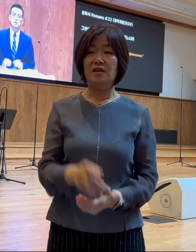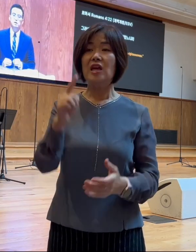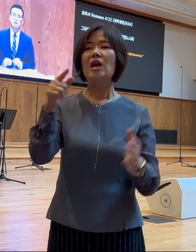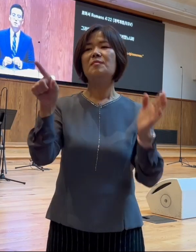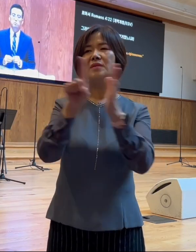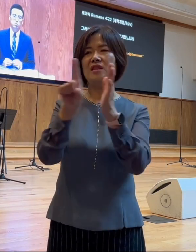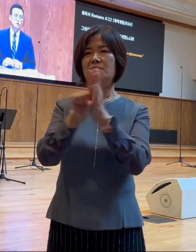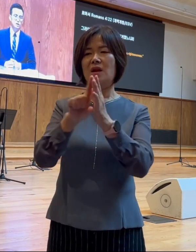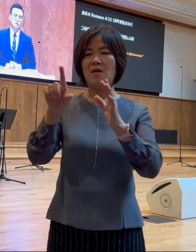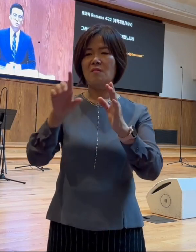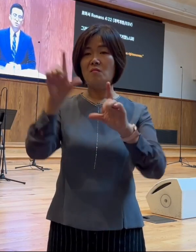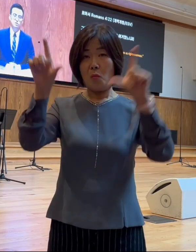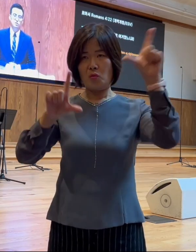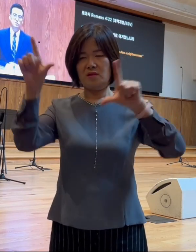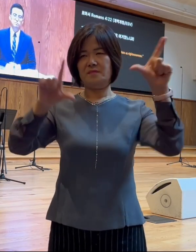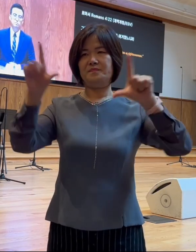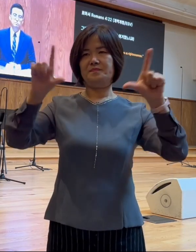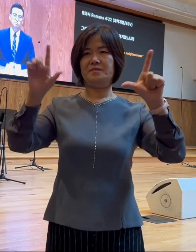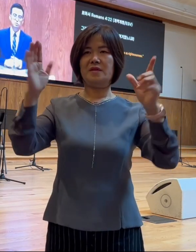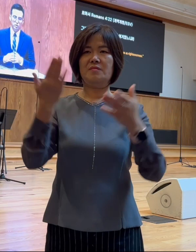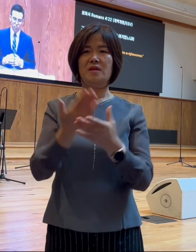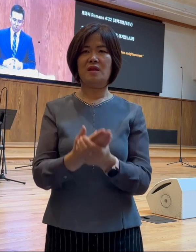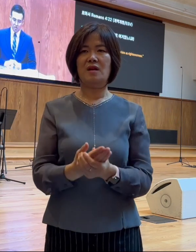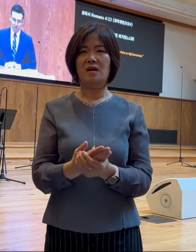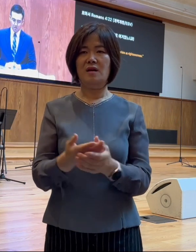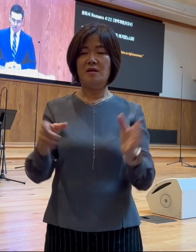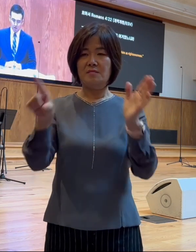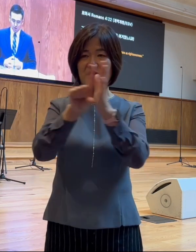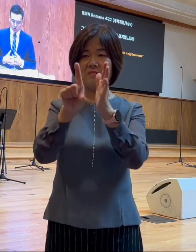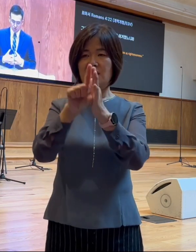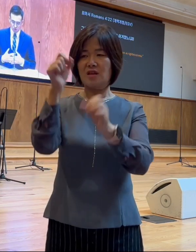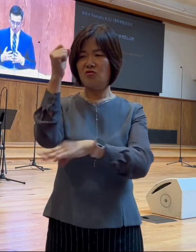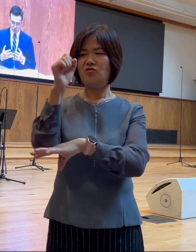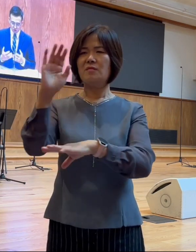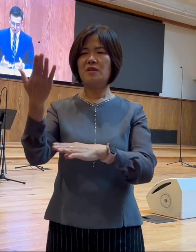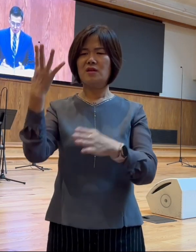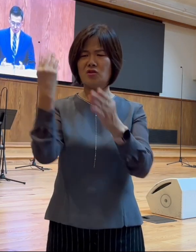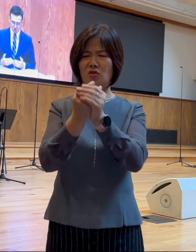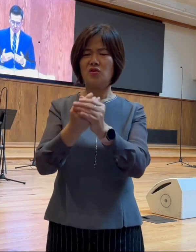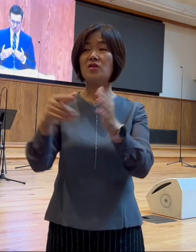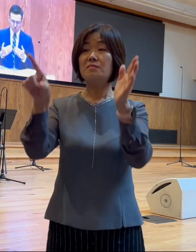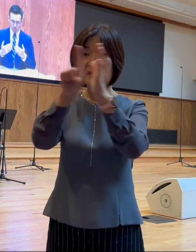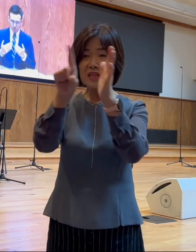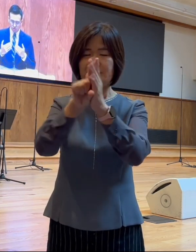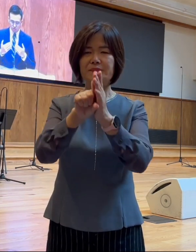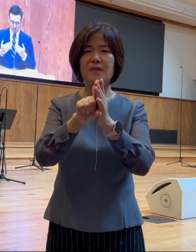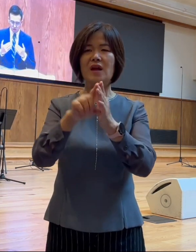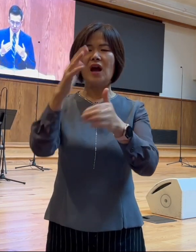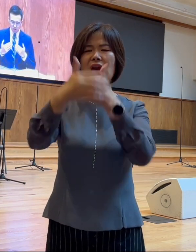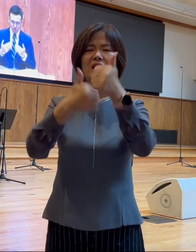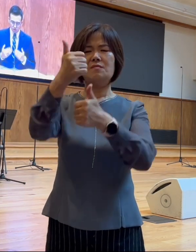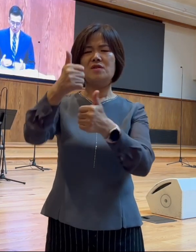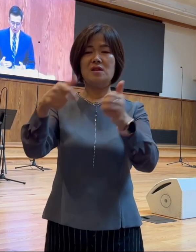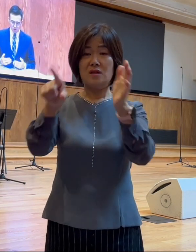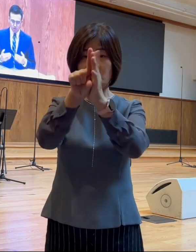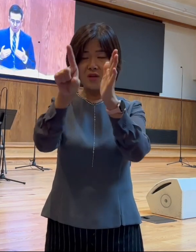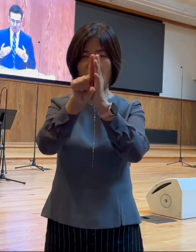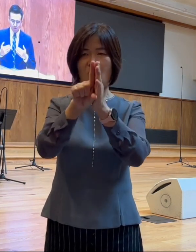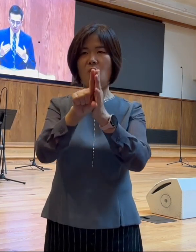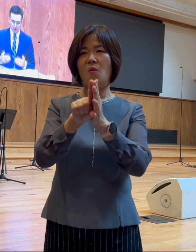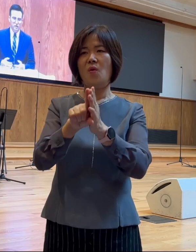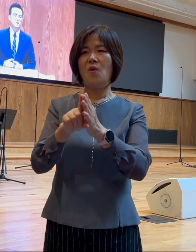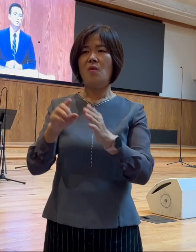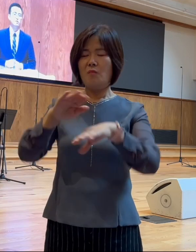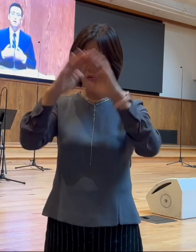믿음의 모델이라는 거예요. 믿음의 기준이라는, 전적인 신뢰, 전적으로 그분을 신뢰하고